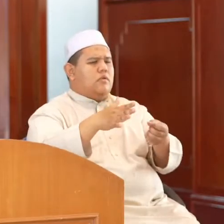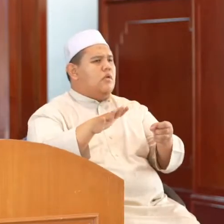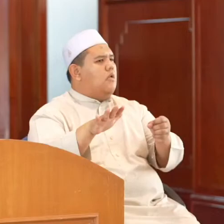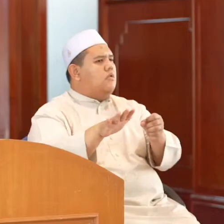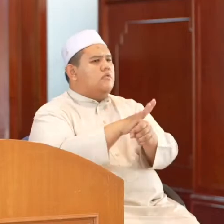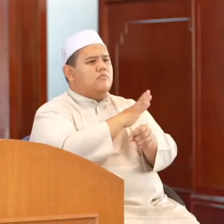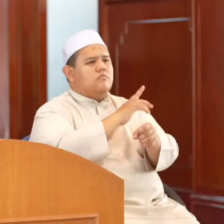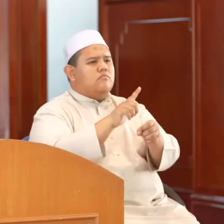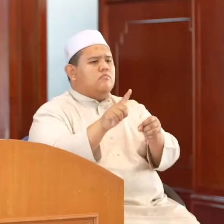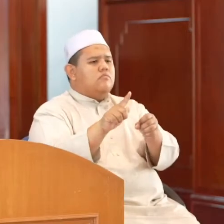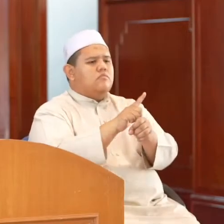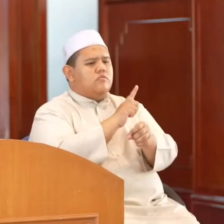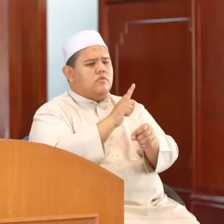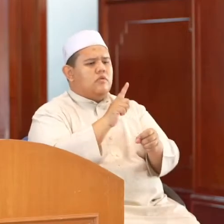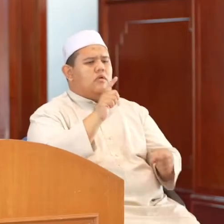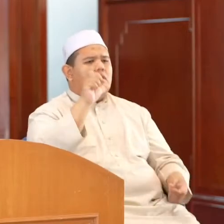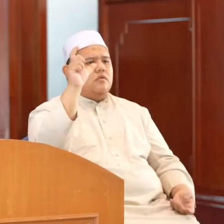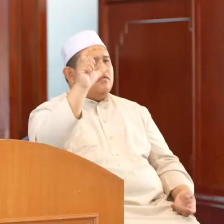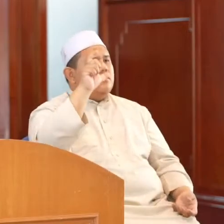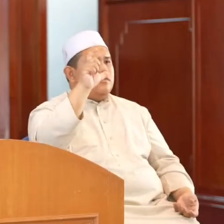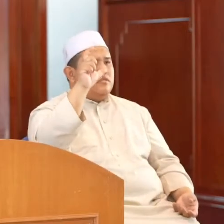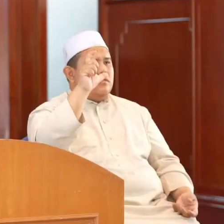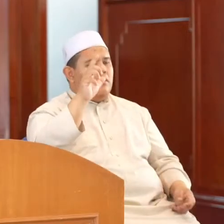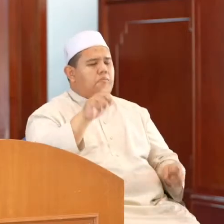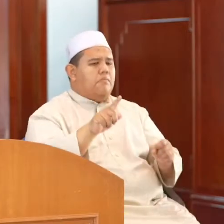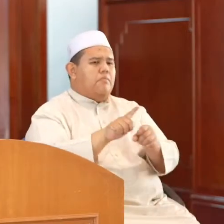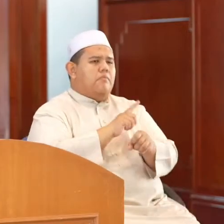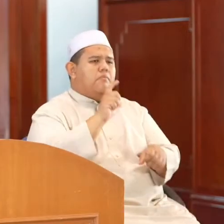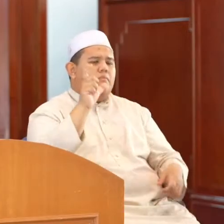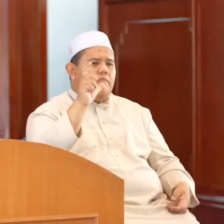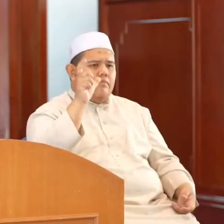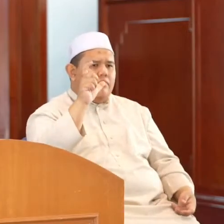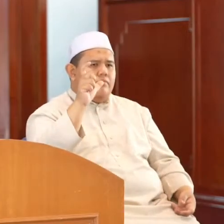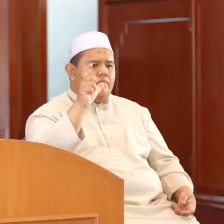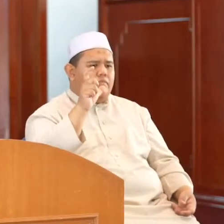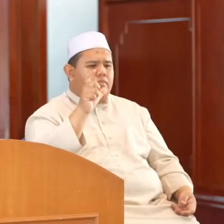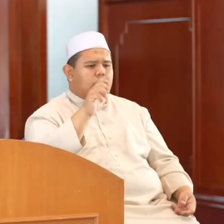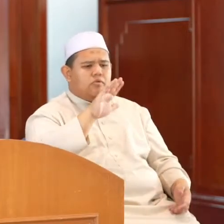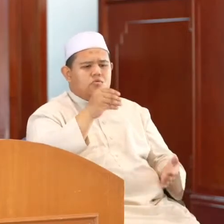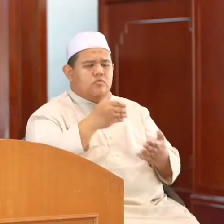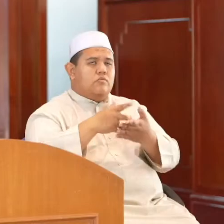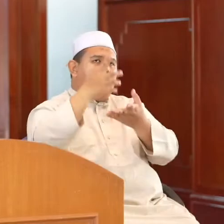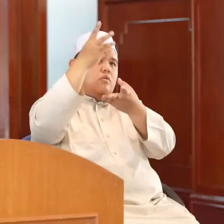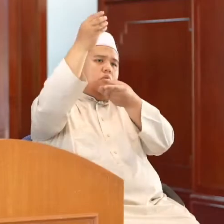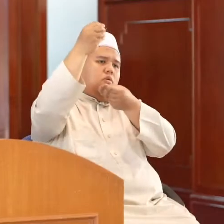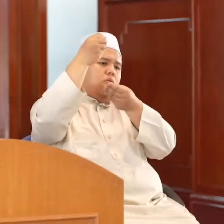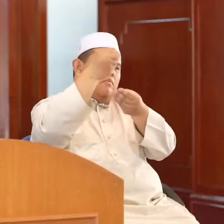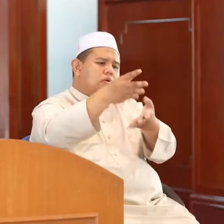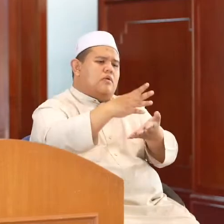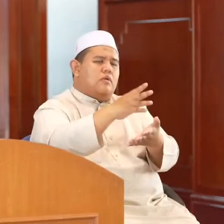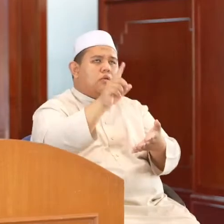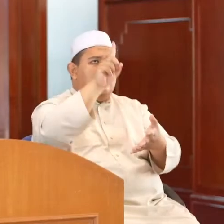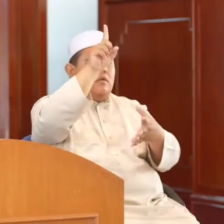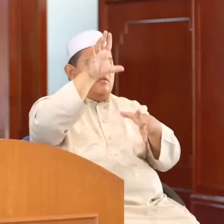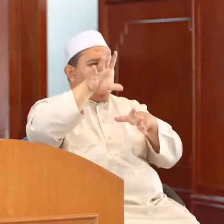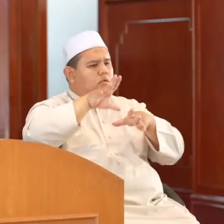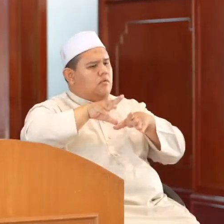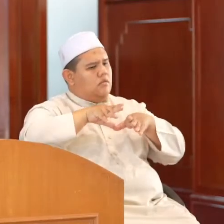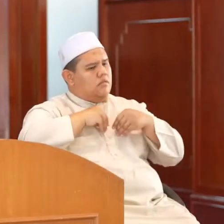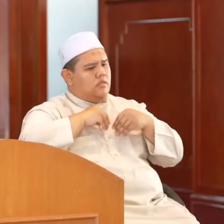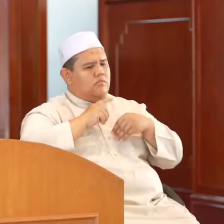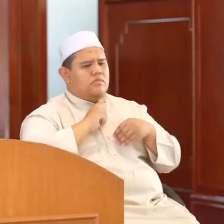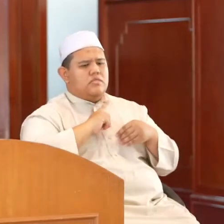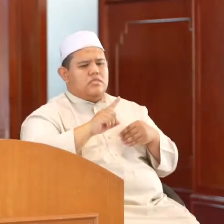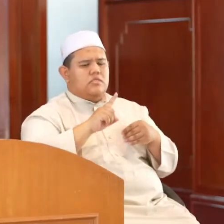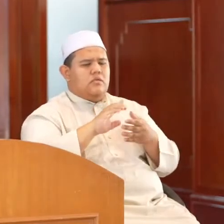kamu agama kamu, aku lengkapkan bagi kamu nikmatku, dan aku redha Islam menjadi